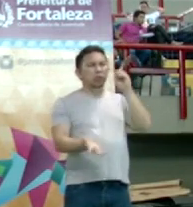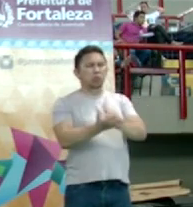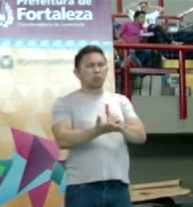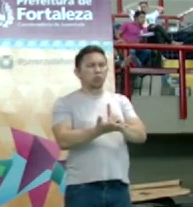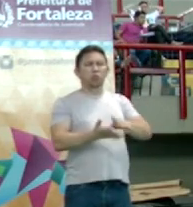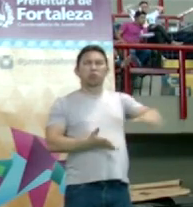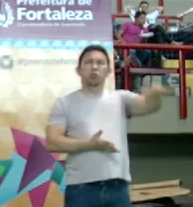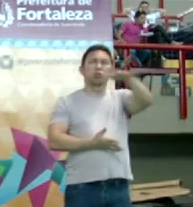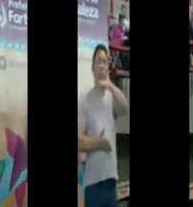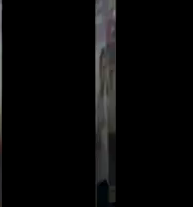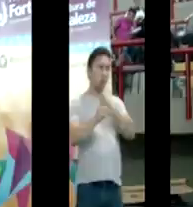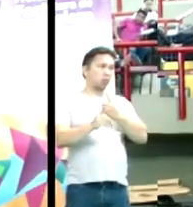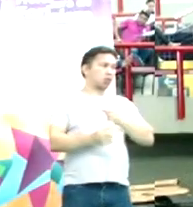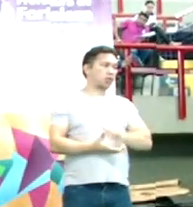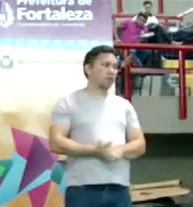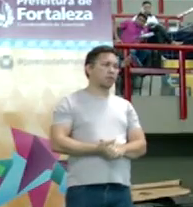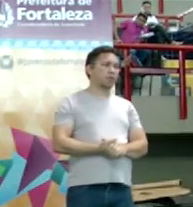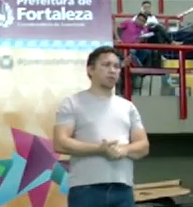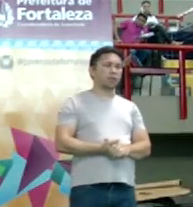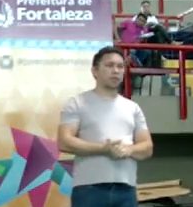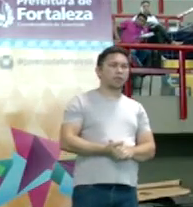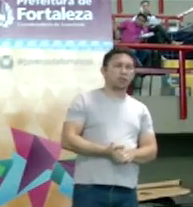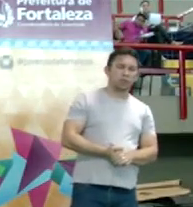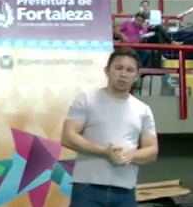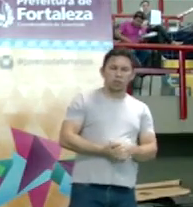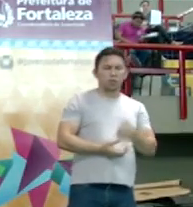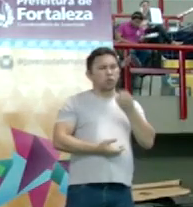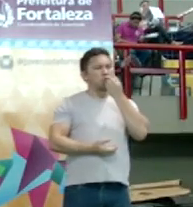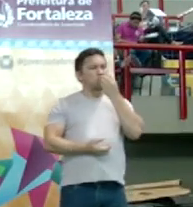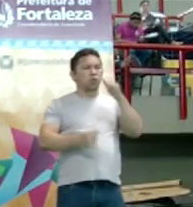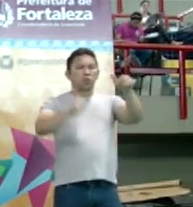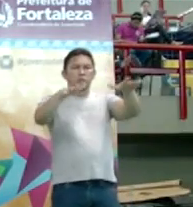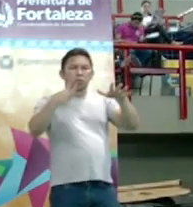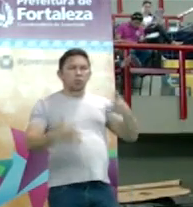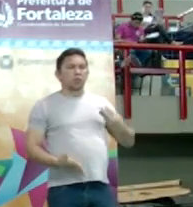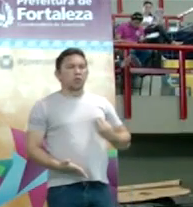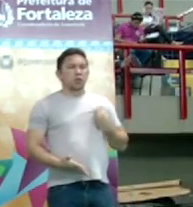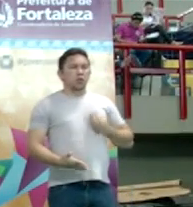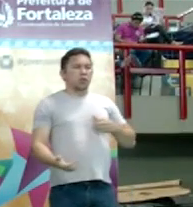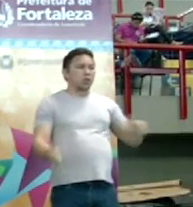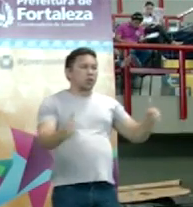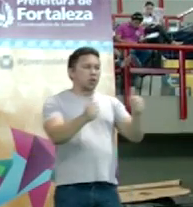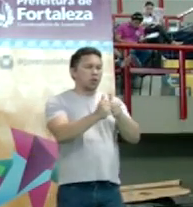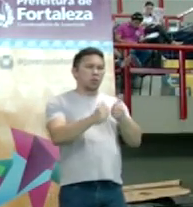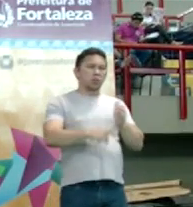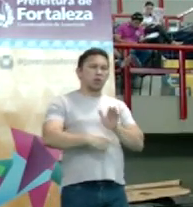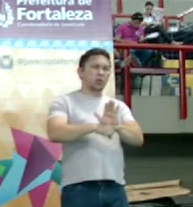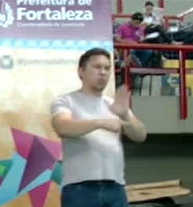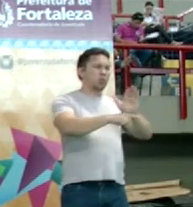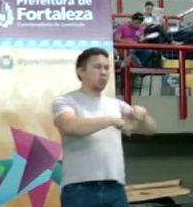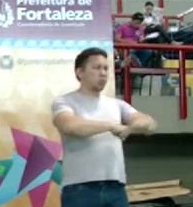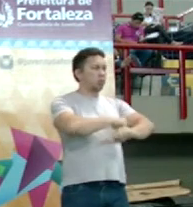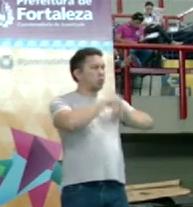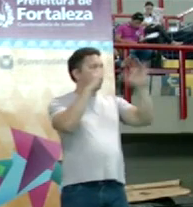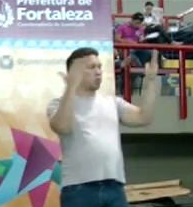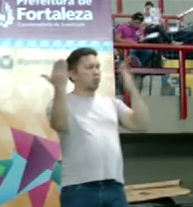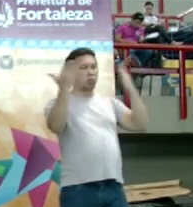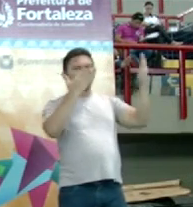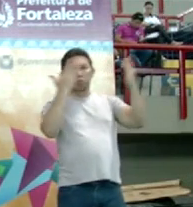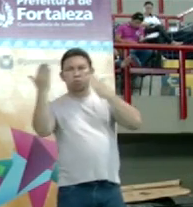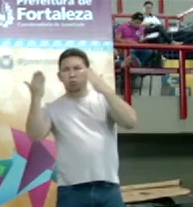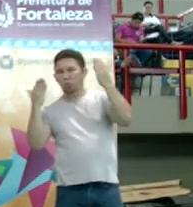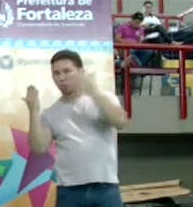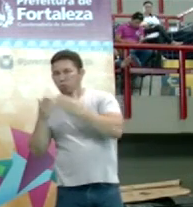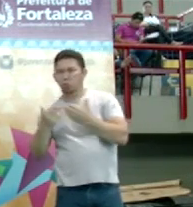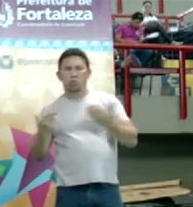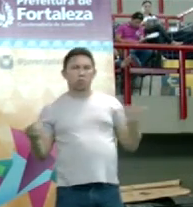é o nosso contexto social. Bem, foi maravilhoso estar com vocês, espero ter ajudado, esclarecer algumas dúvidas de